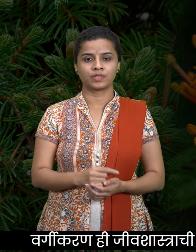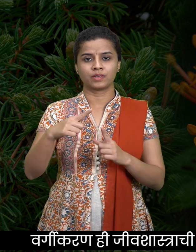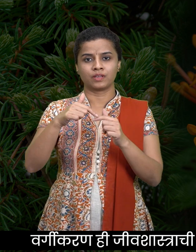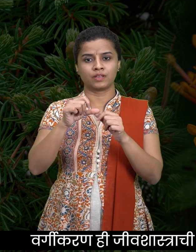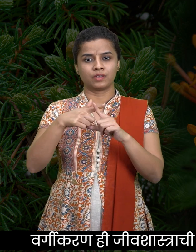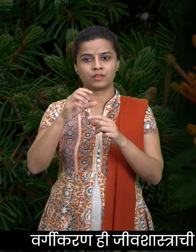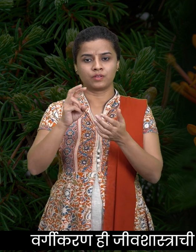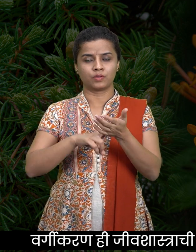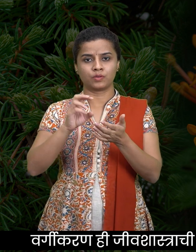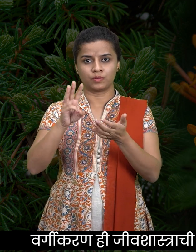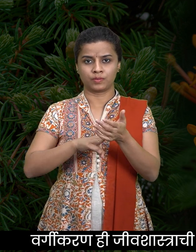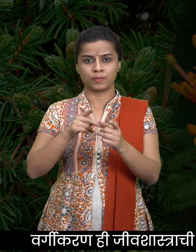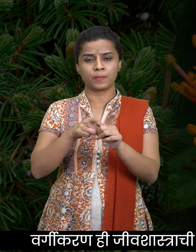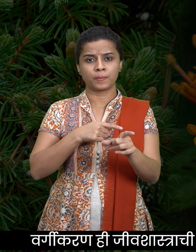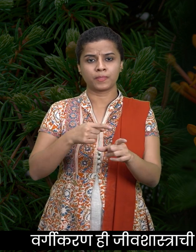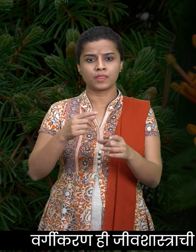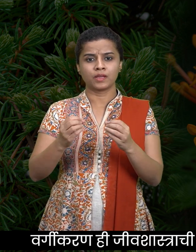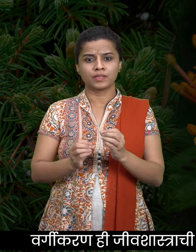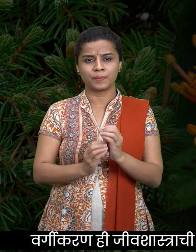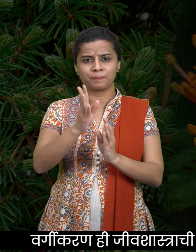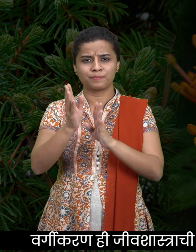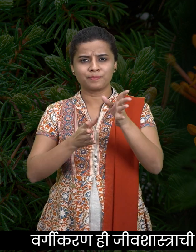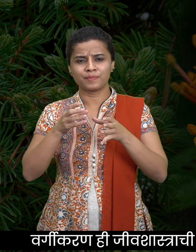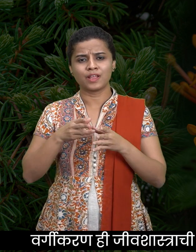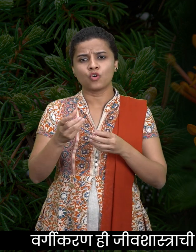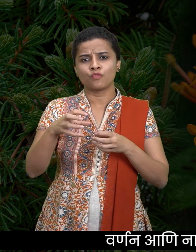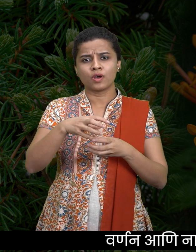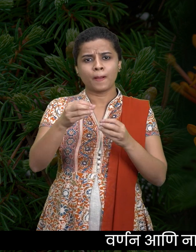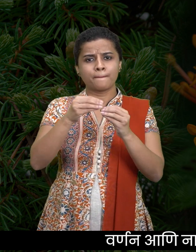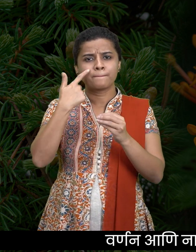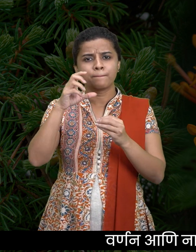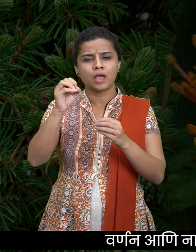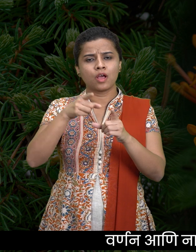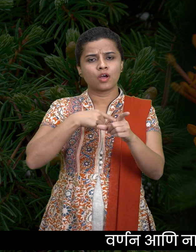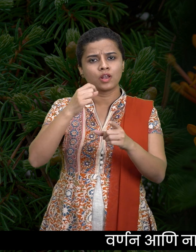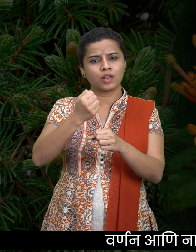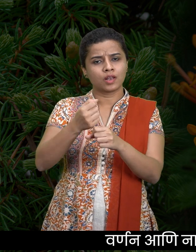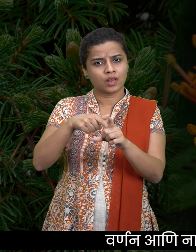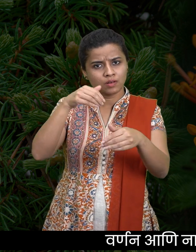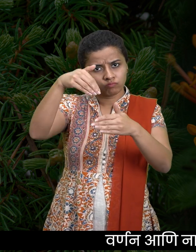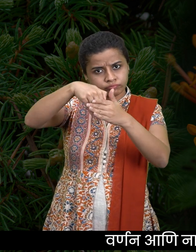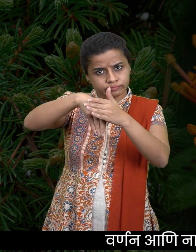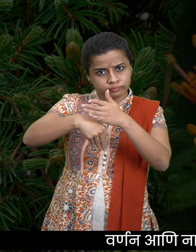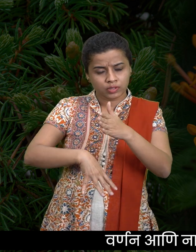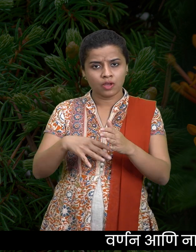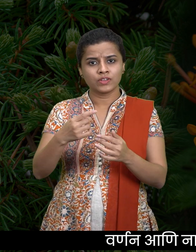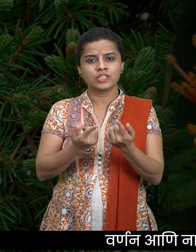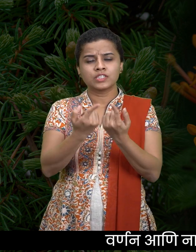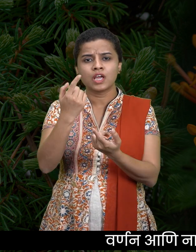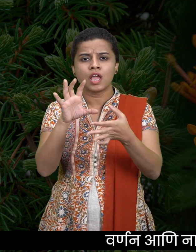वर्गीकरण ही जीवशास्त्राची एक शाखा आहे जी सजीवांच्या ओळख, वर्गीकरण, वर्णन आणि नामांकनाच्या अभ्यासाशी संबंधित आहे.